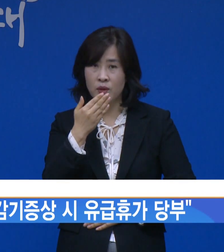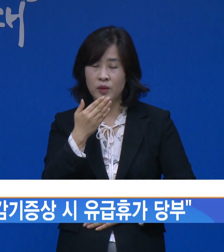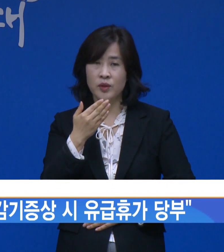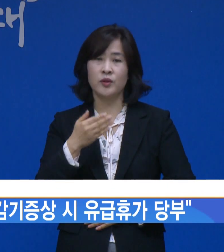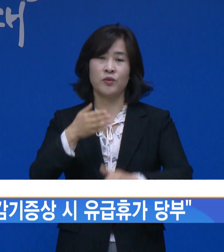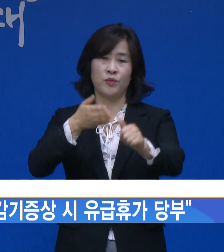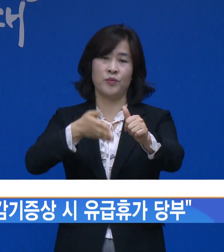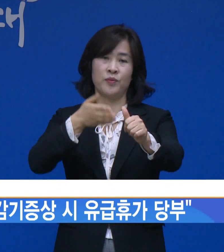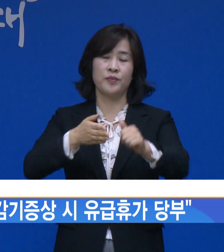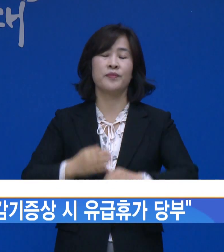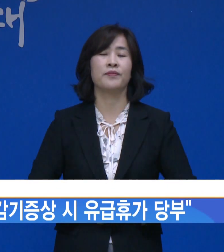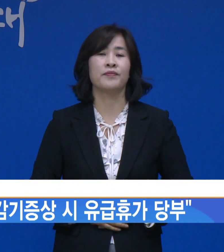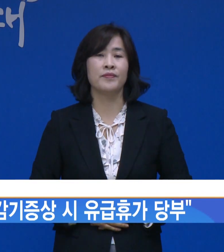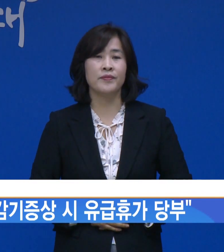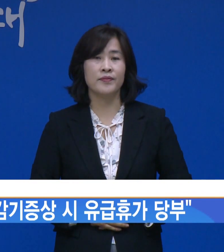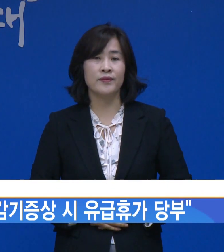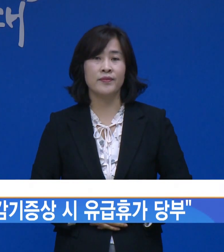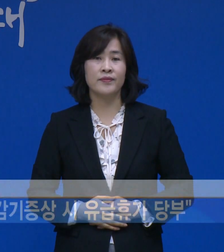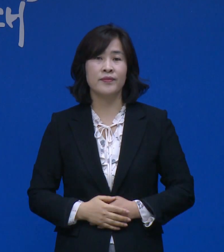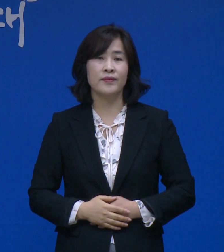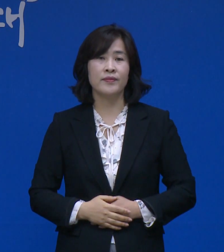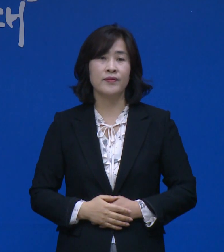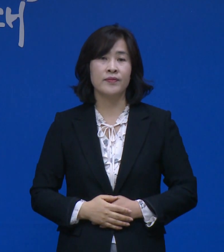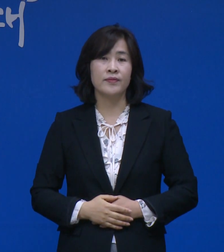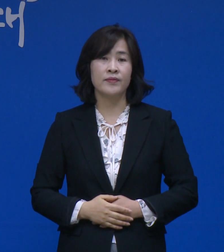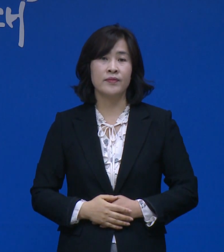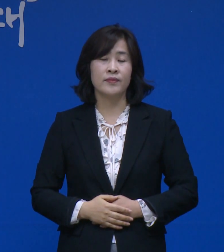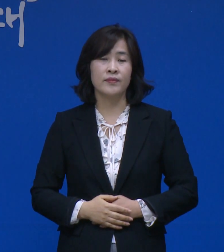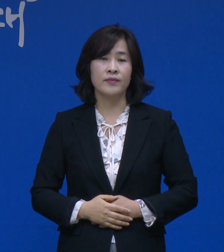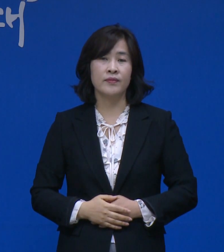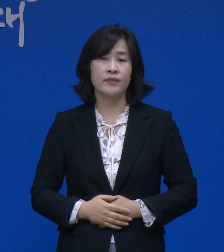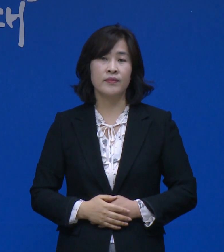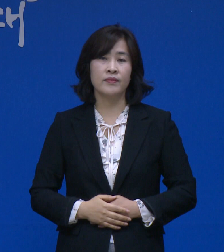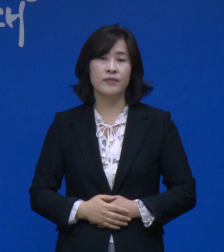있도록 협조해 주시기 바랍니다.